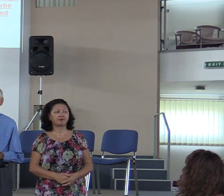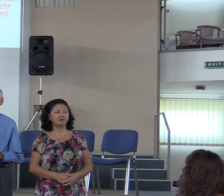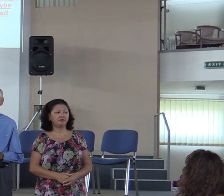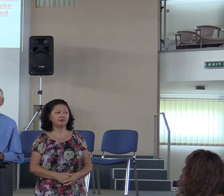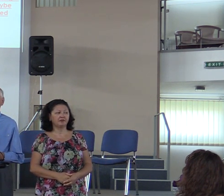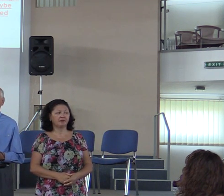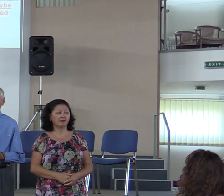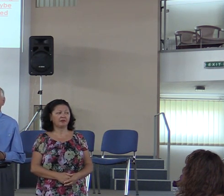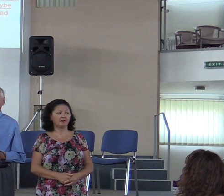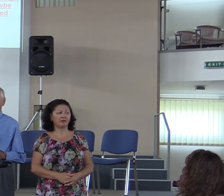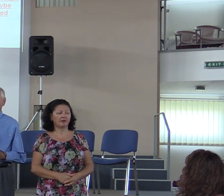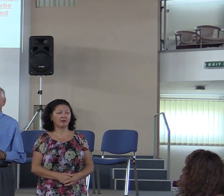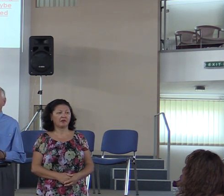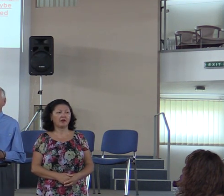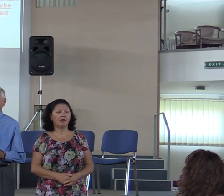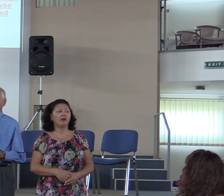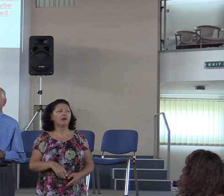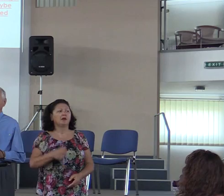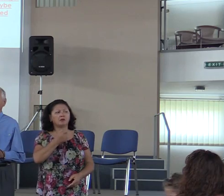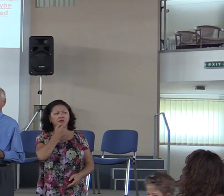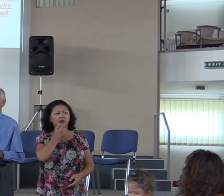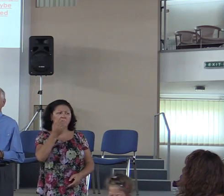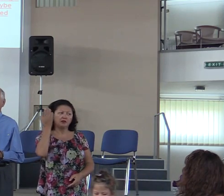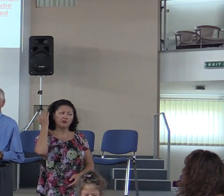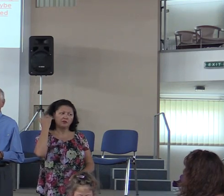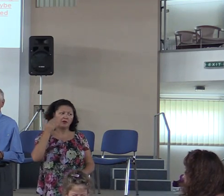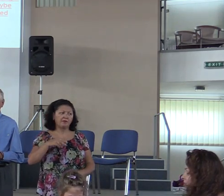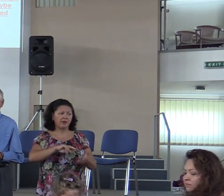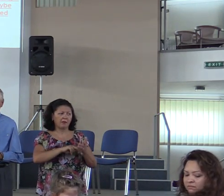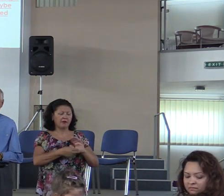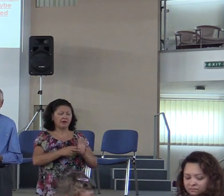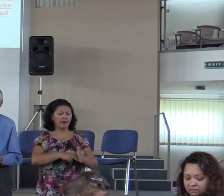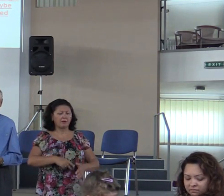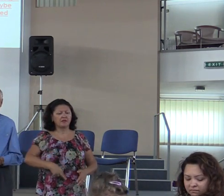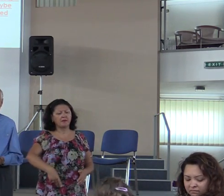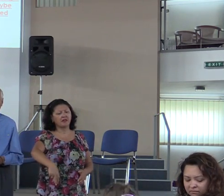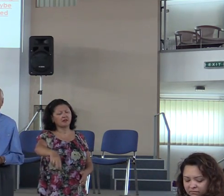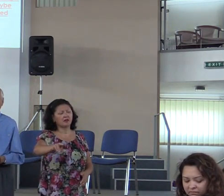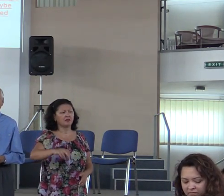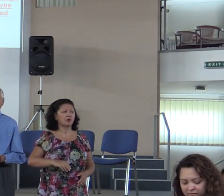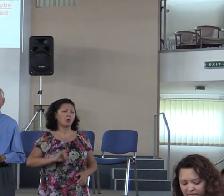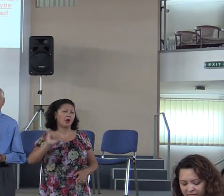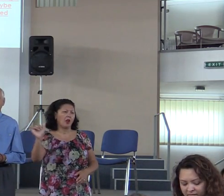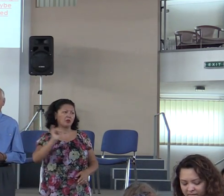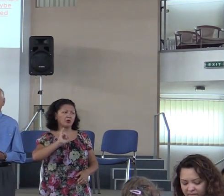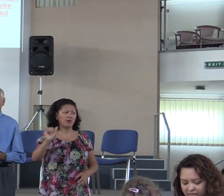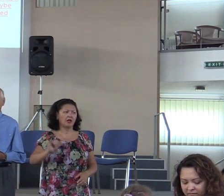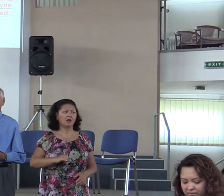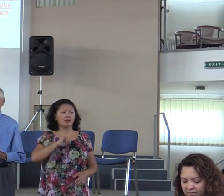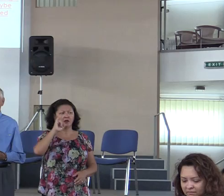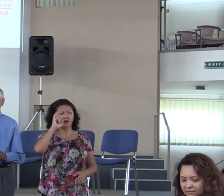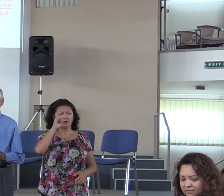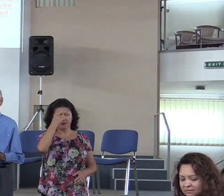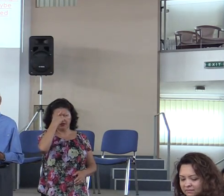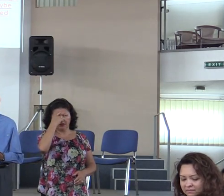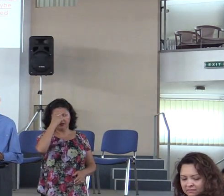ago to India. Câțiva ani în urmă mă pregăteam să merg într-o călătorie în India. I was taking a group of people with me. Și era